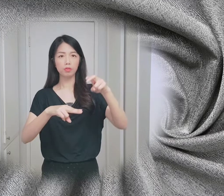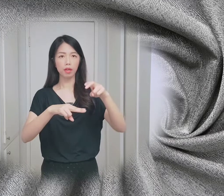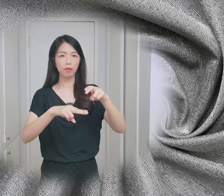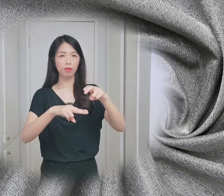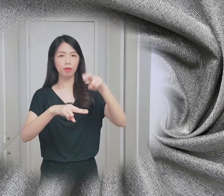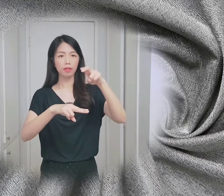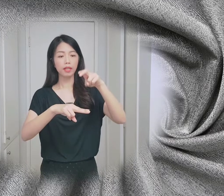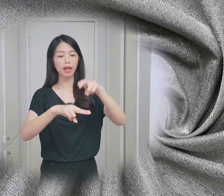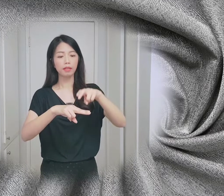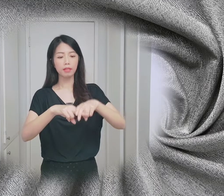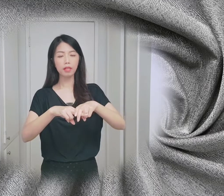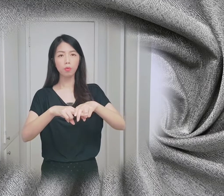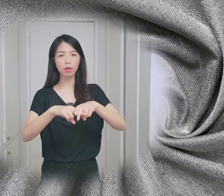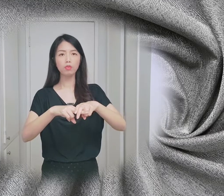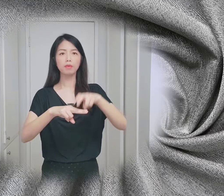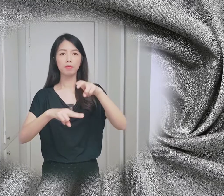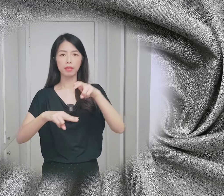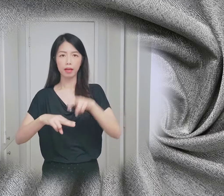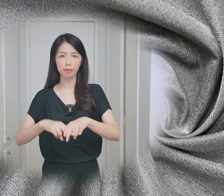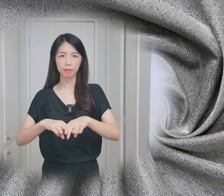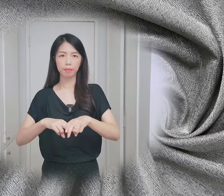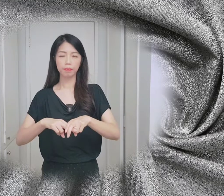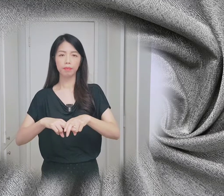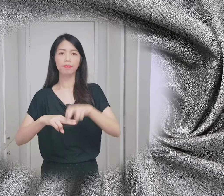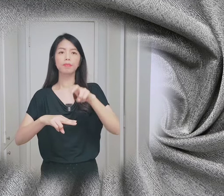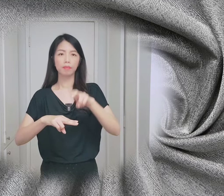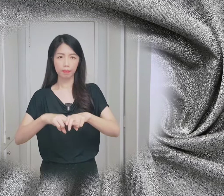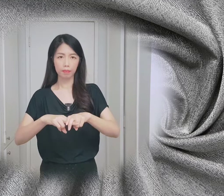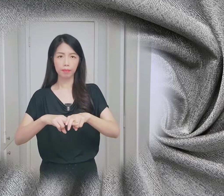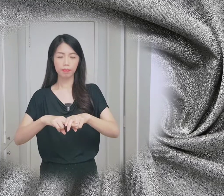구부려 주세요. 의자에 앉듯이 포개해 주시면 됩니다.